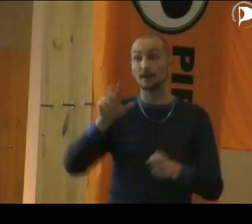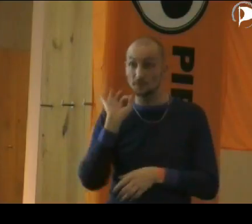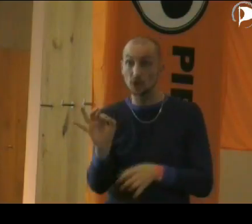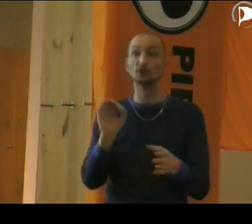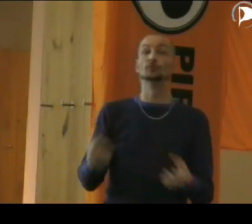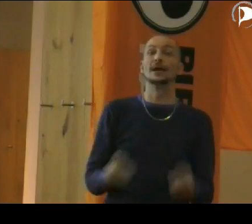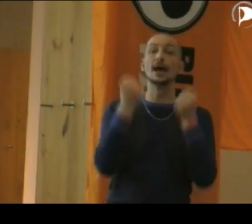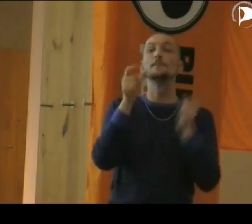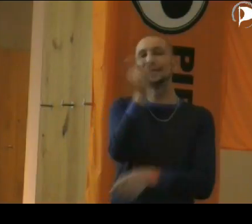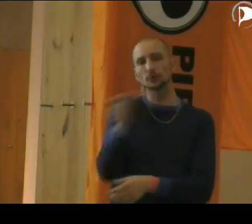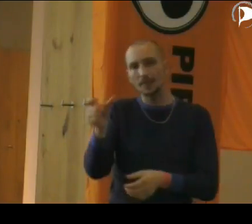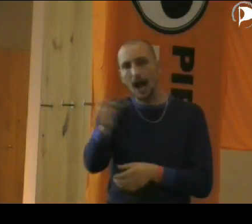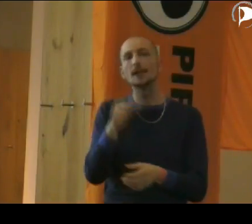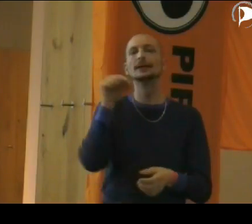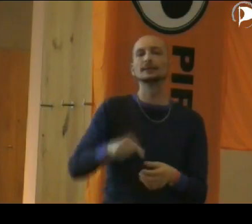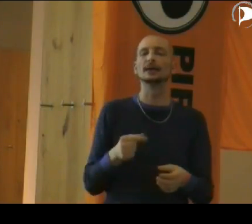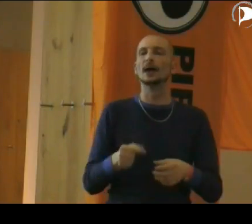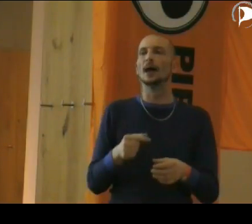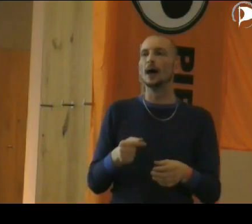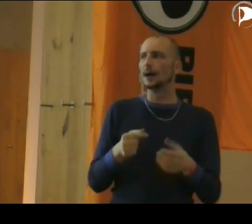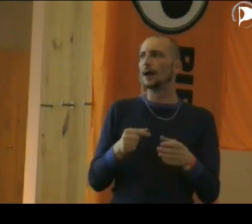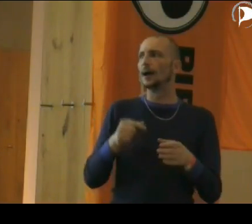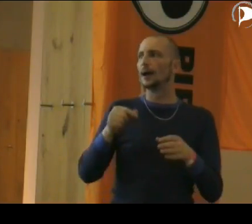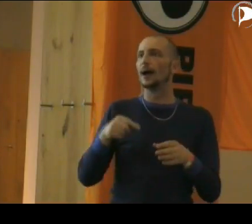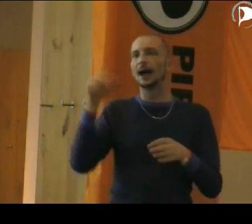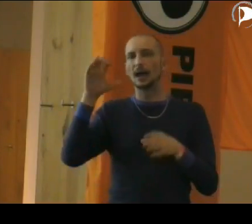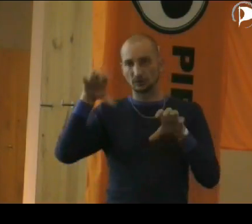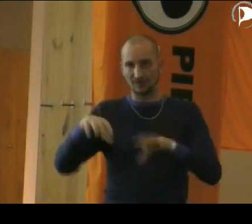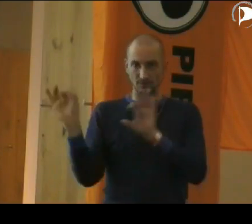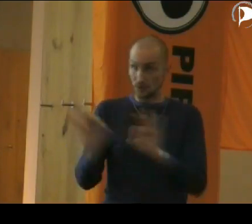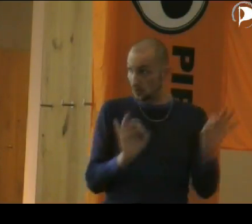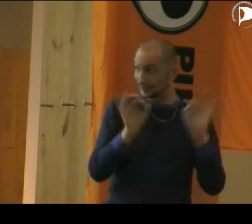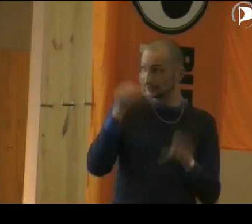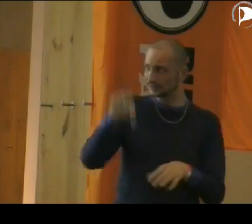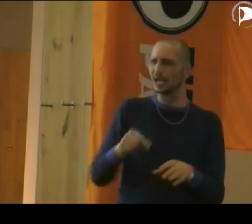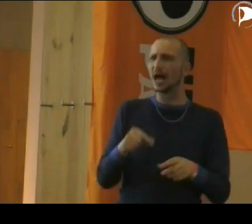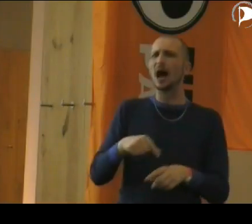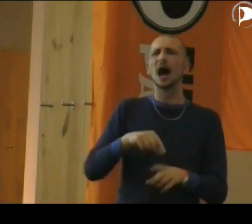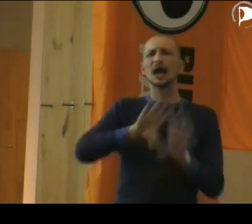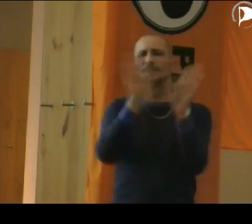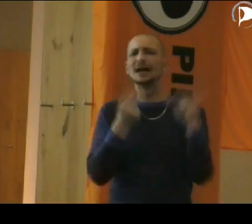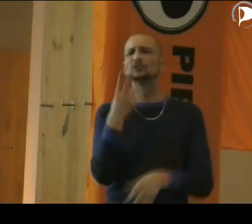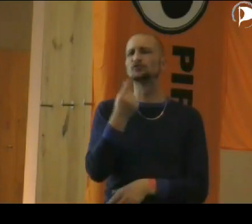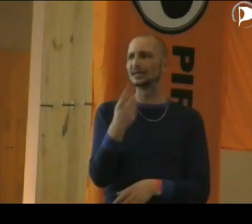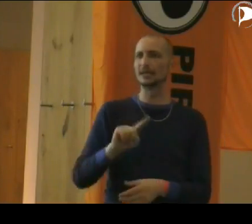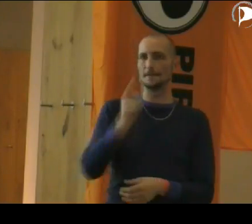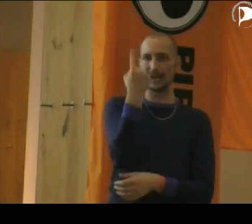da finde ich eigentlich hier ein freund davon zu berichten weil es eine arbeitsentlastung alle schatzmeister jens exler